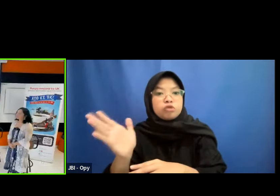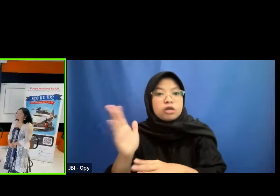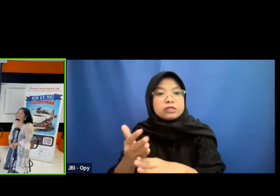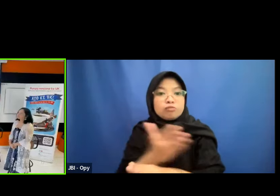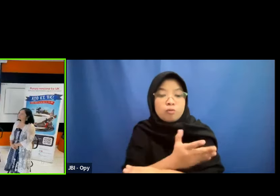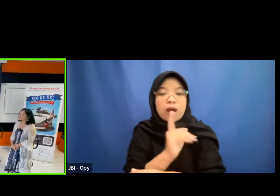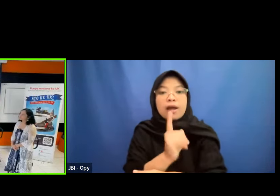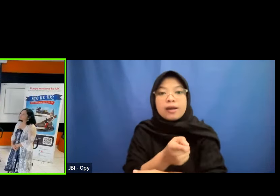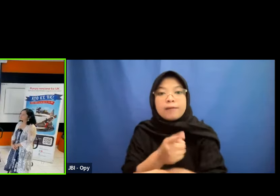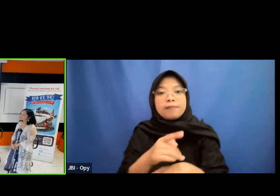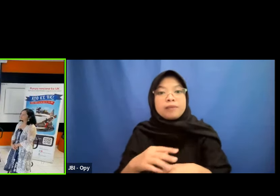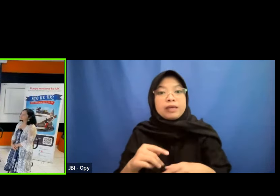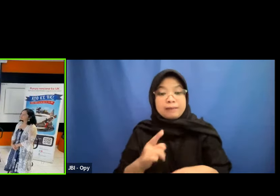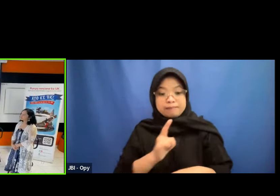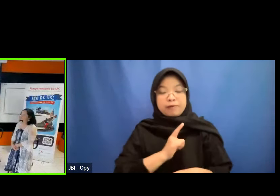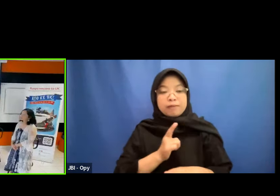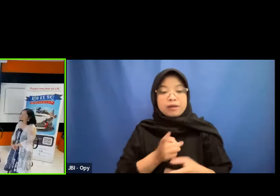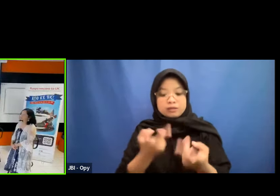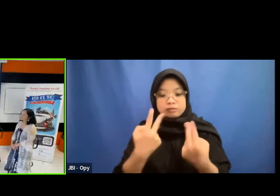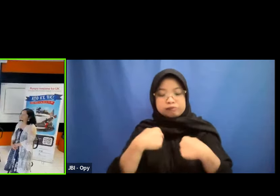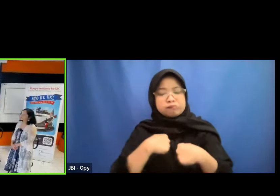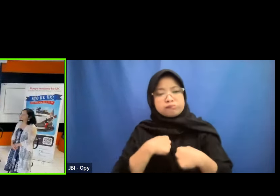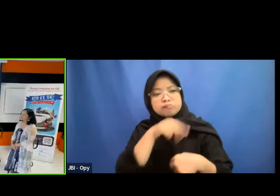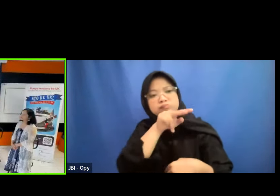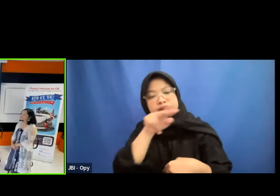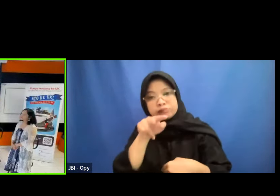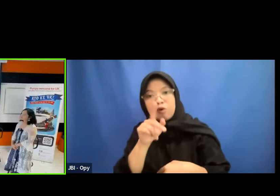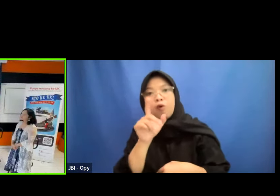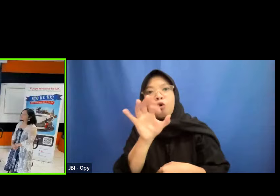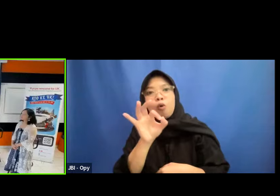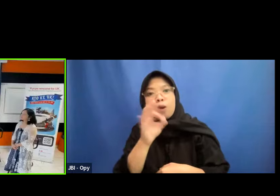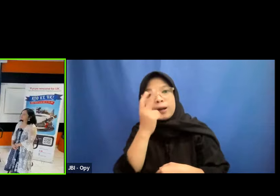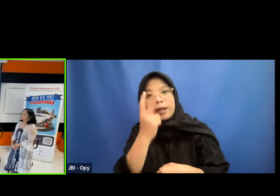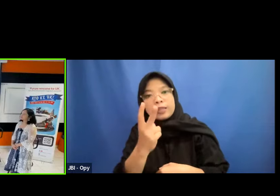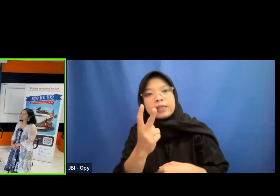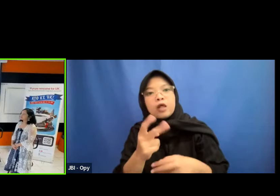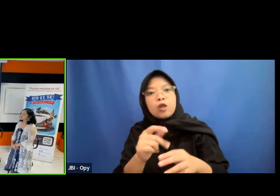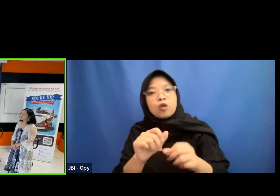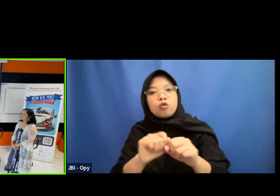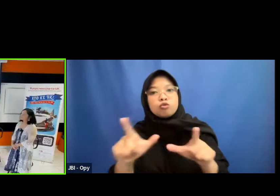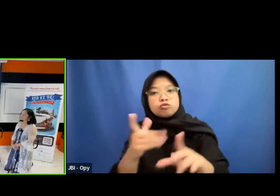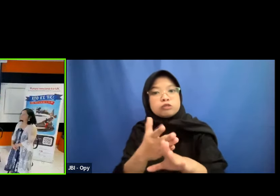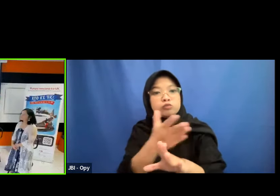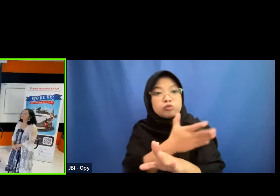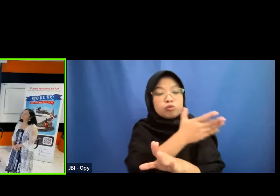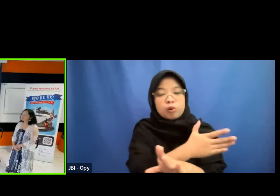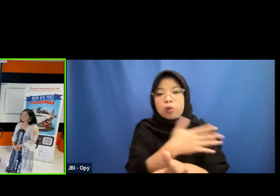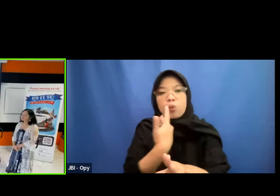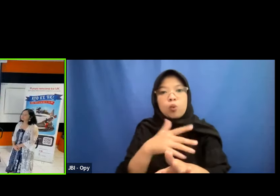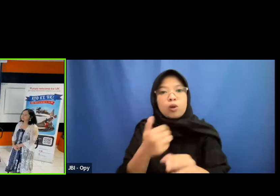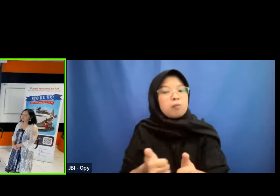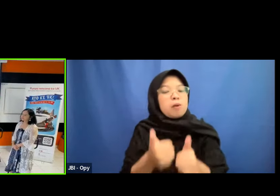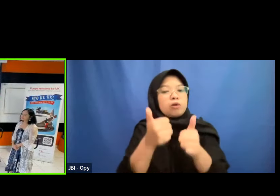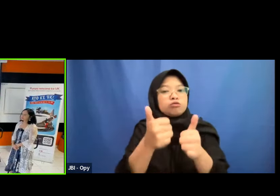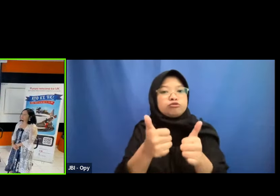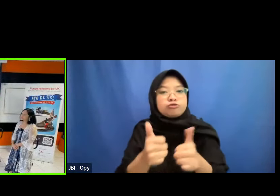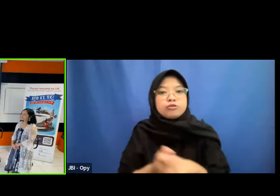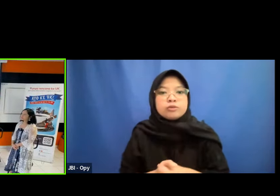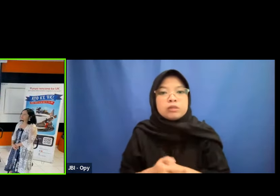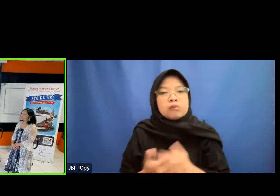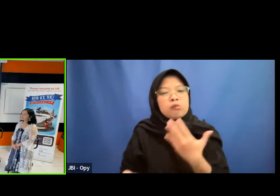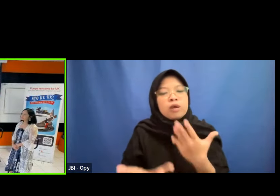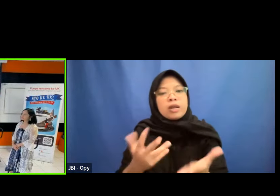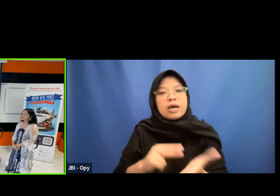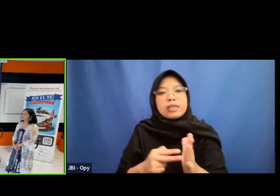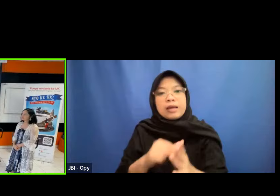jadi saya pribadi melihat kontribusi dari ituar bias sedak-tidaknya untuk ee